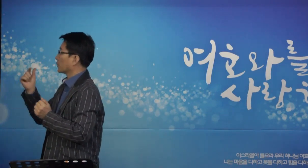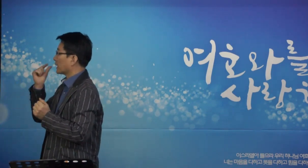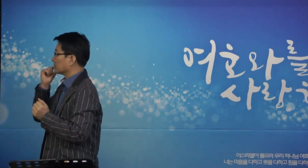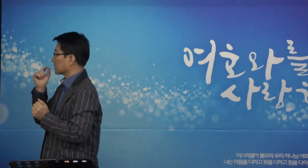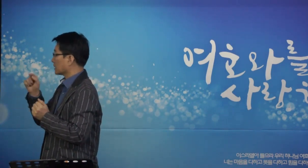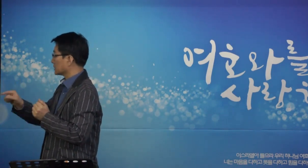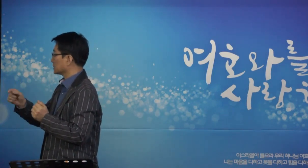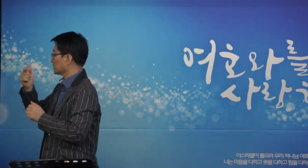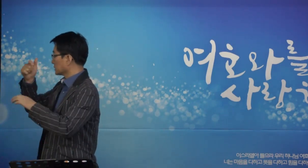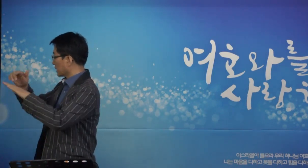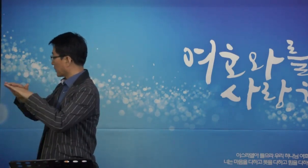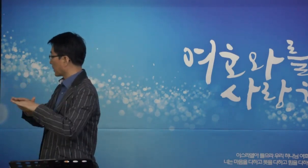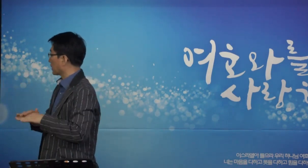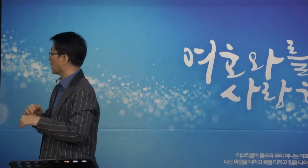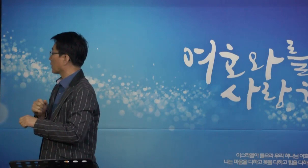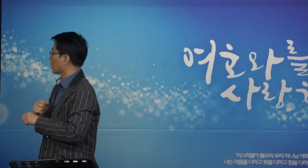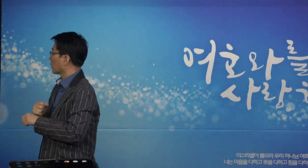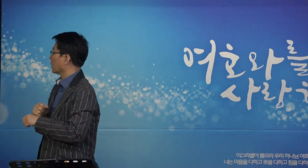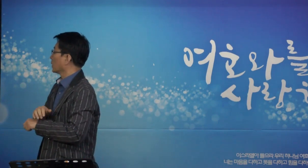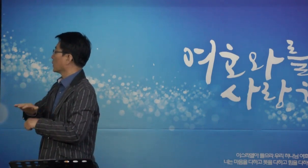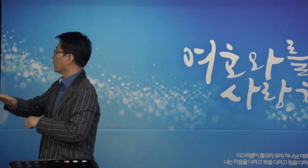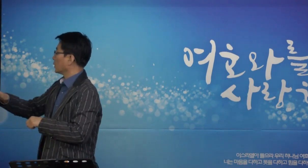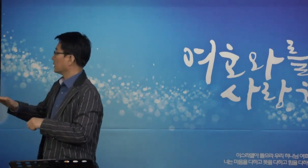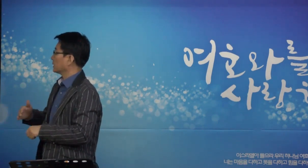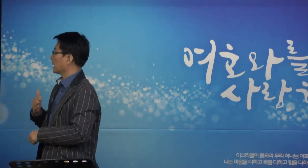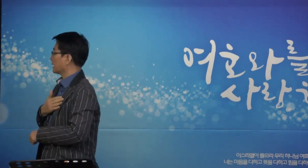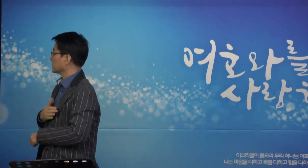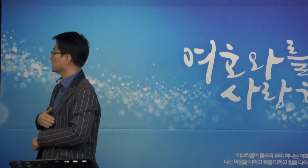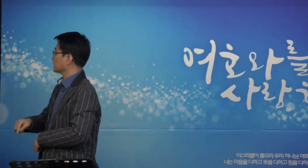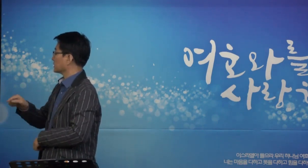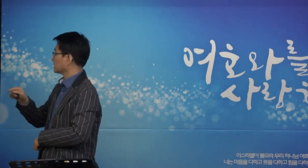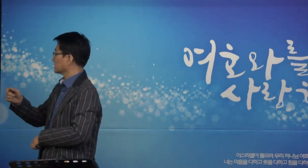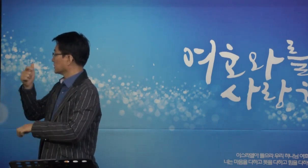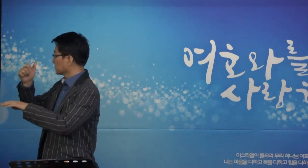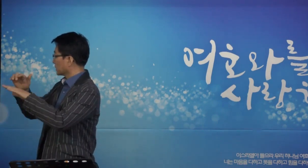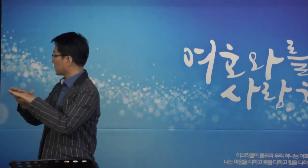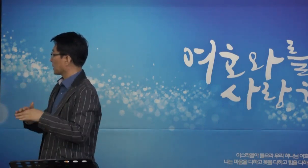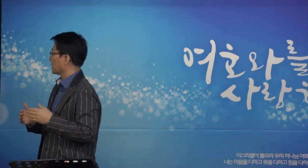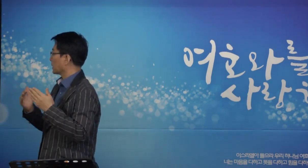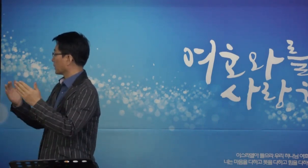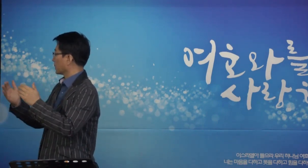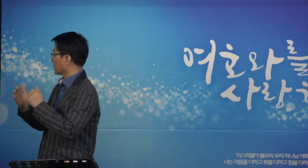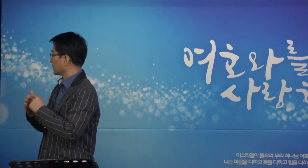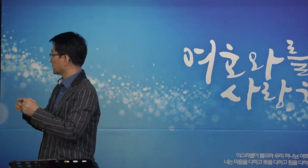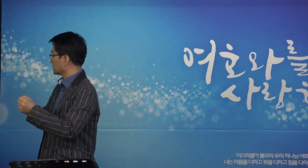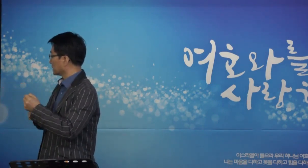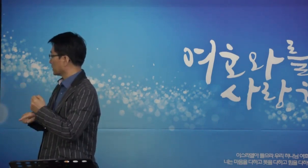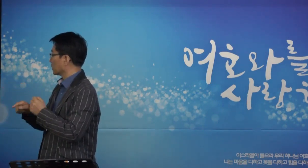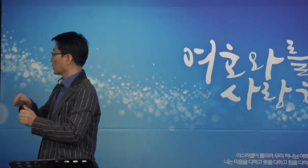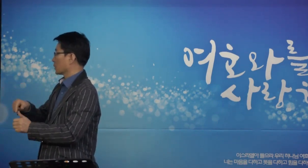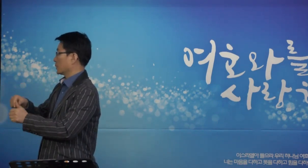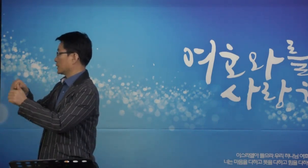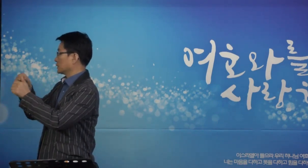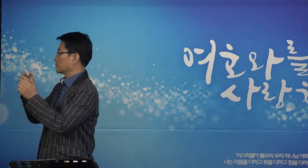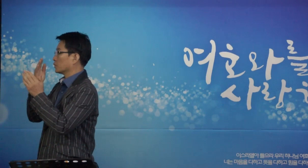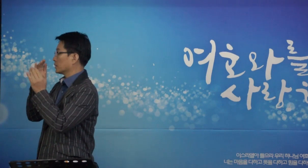너희는 알지 못하는 것을 예배하고 우리는 아는 것을 예배하노니 이는